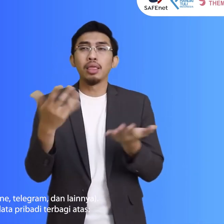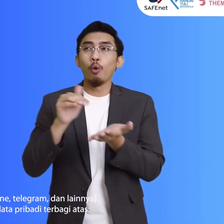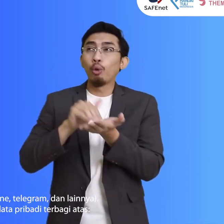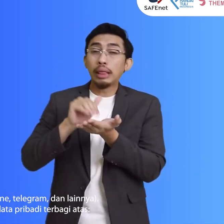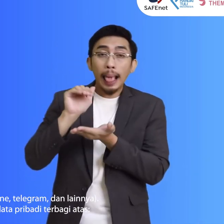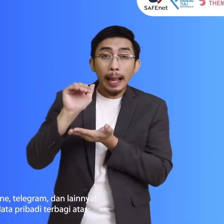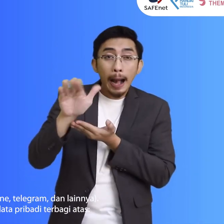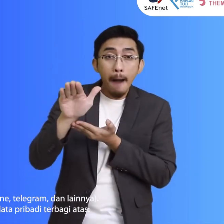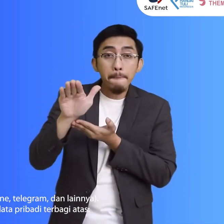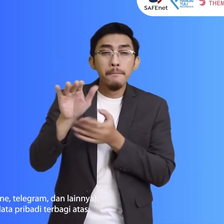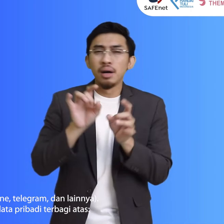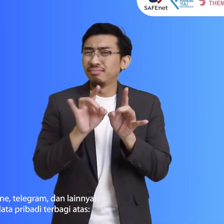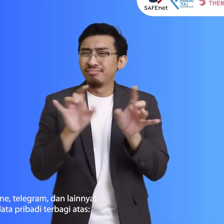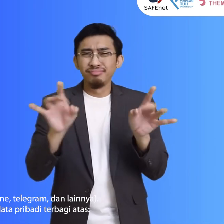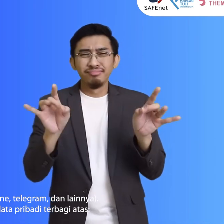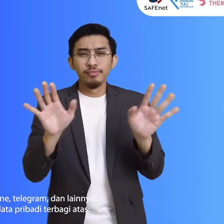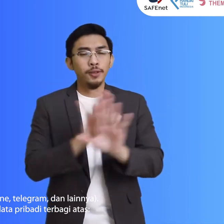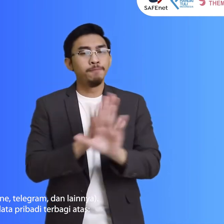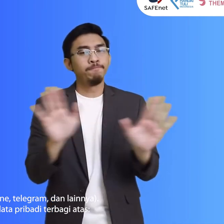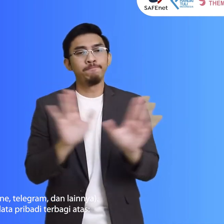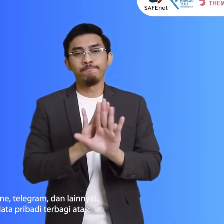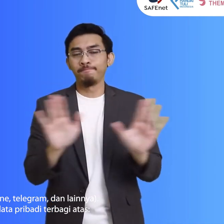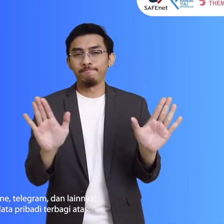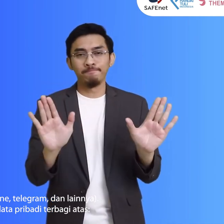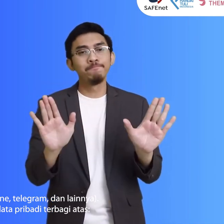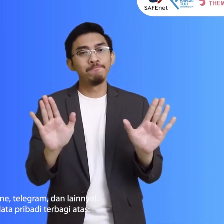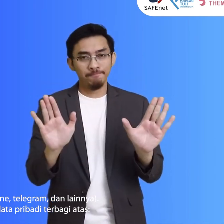WhatsApp LINE telegram dan lainnya